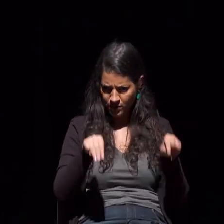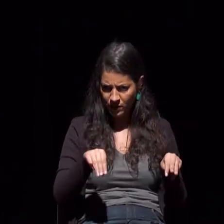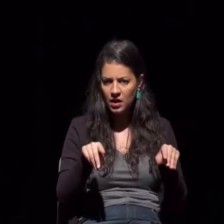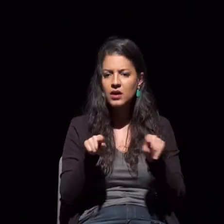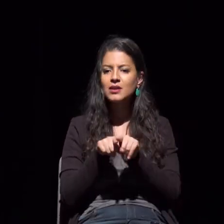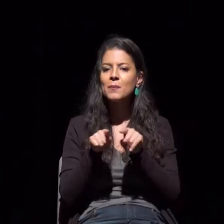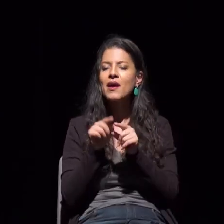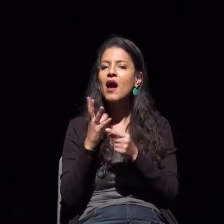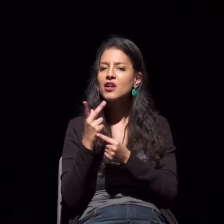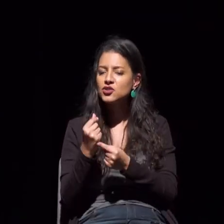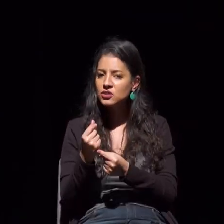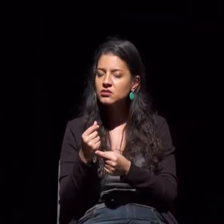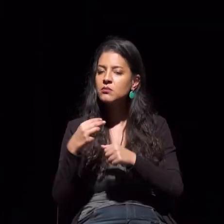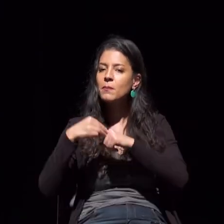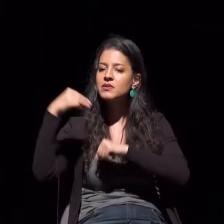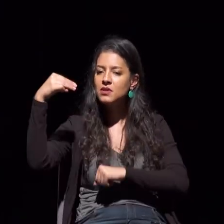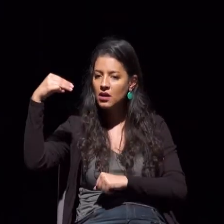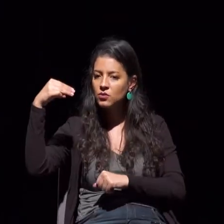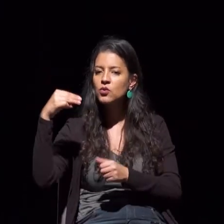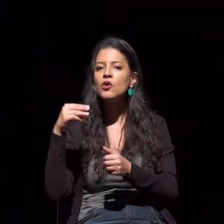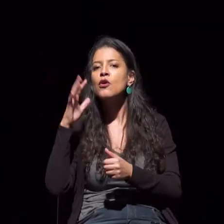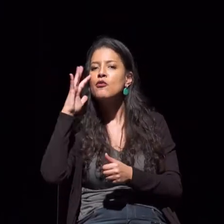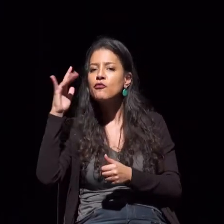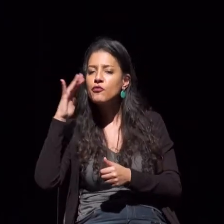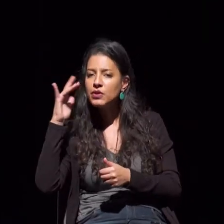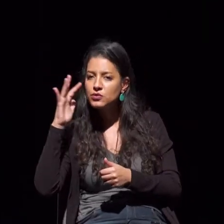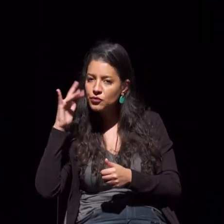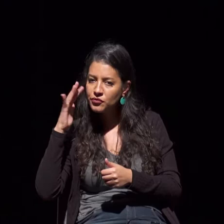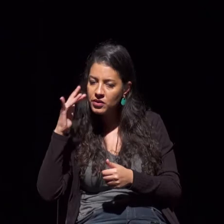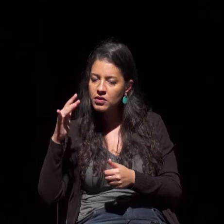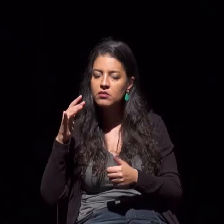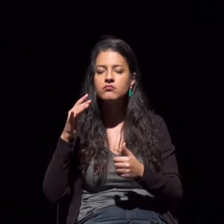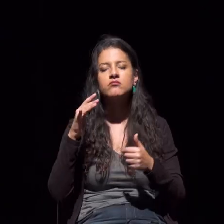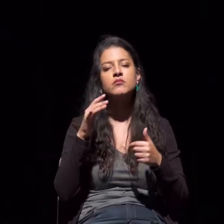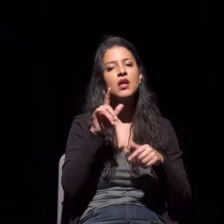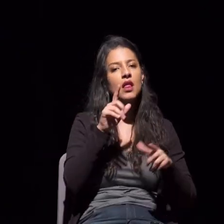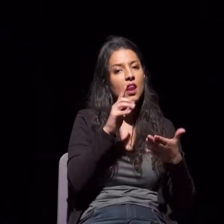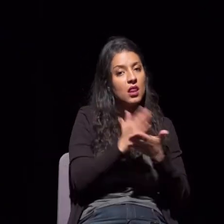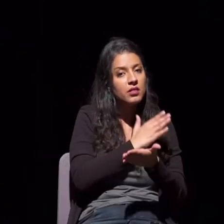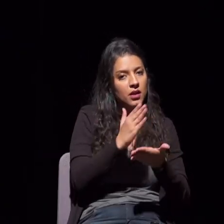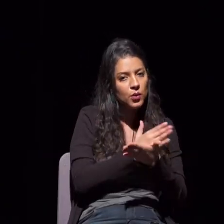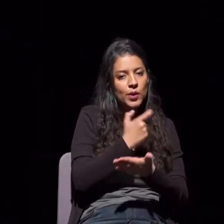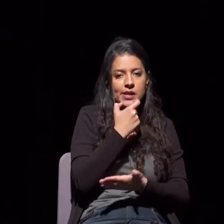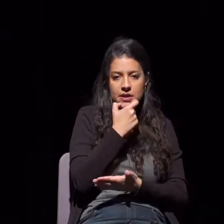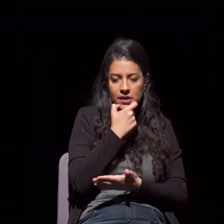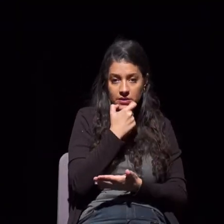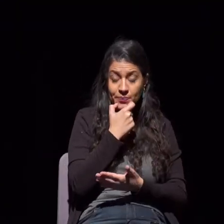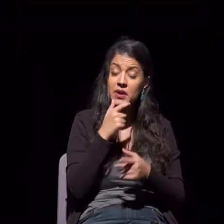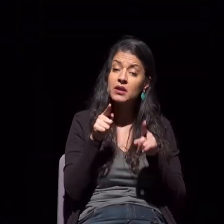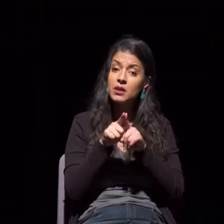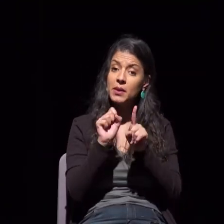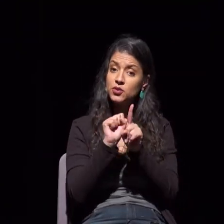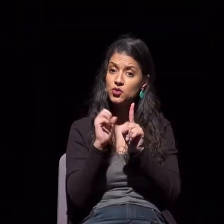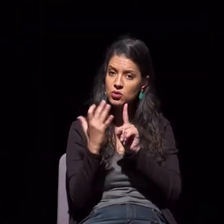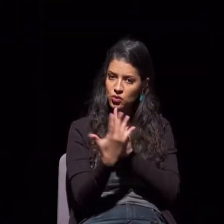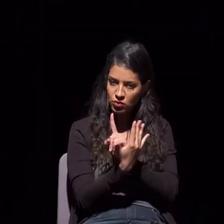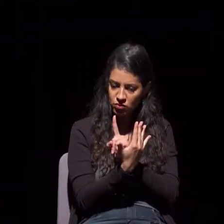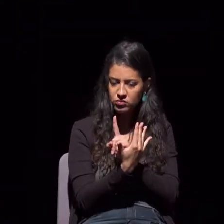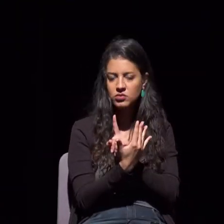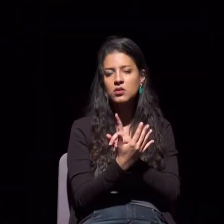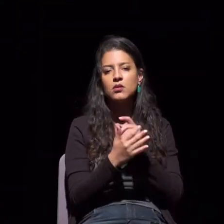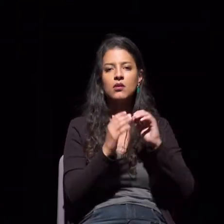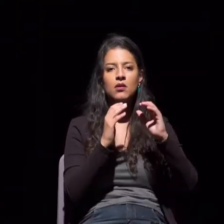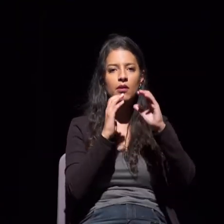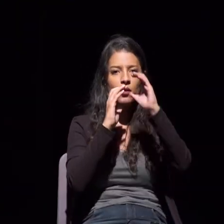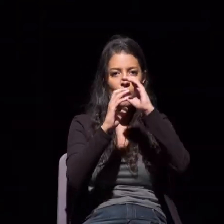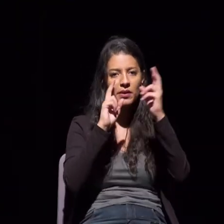culturais, em filosofia e graduação em literatura inglesa, sociologia e comunicação visual. Seus interesses de